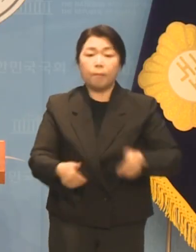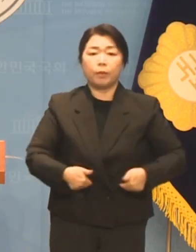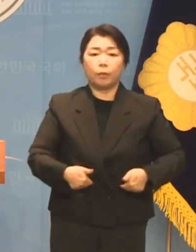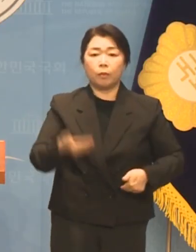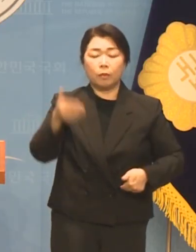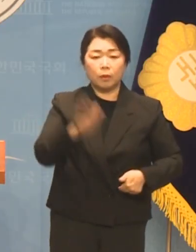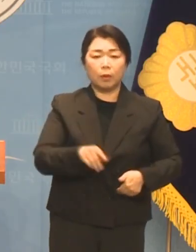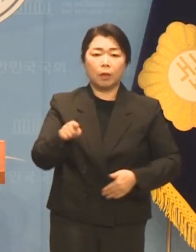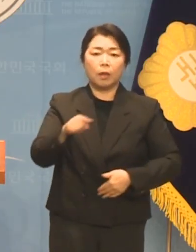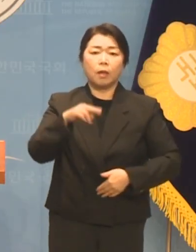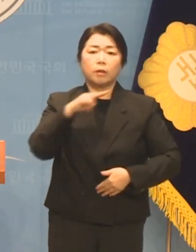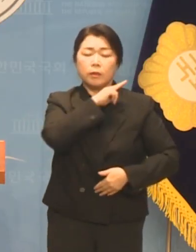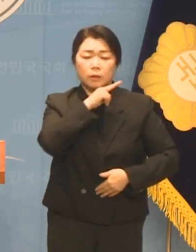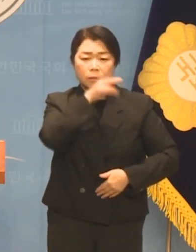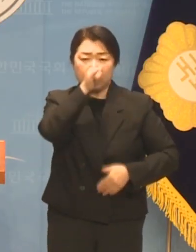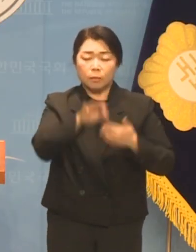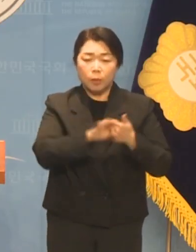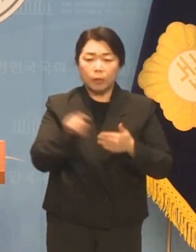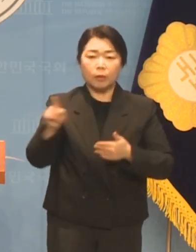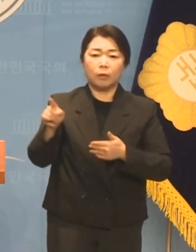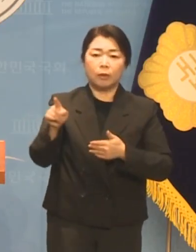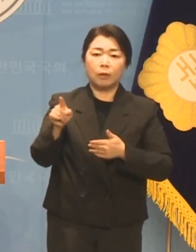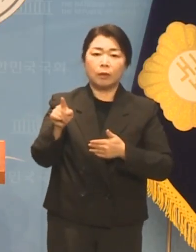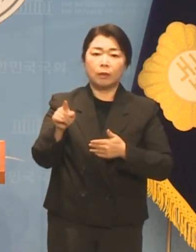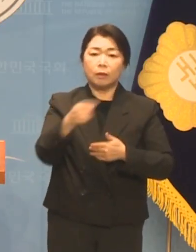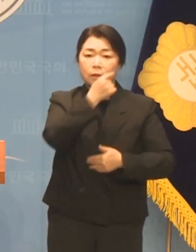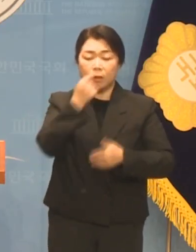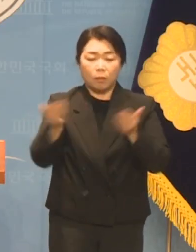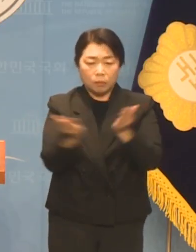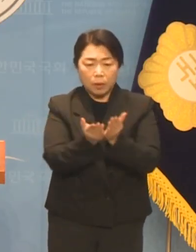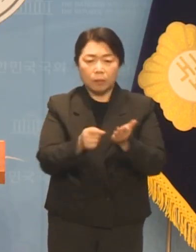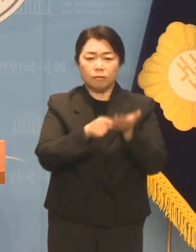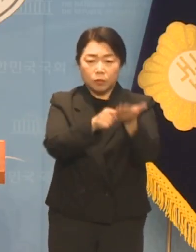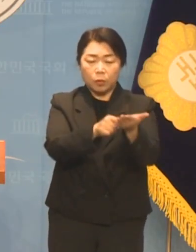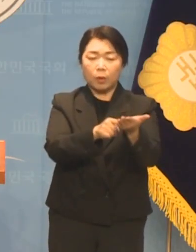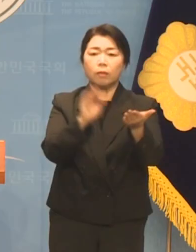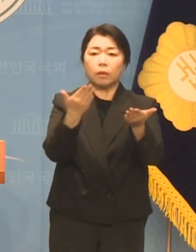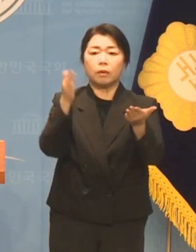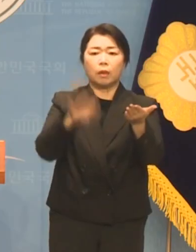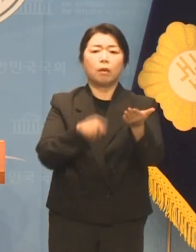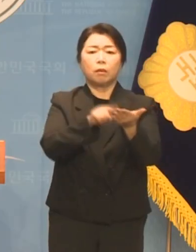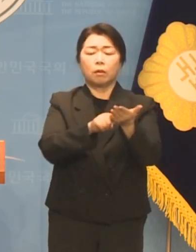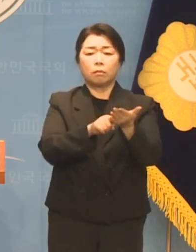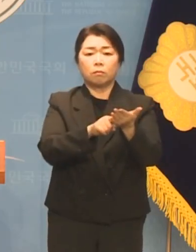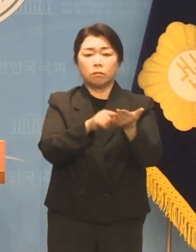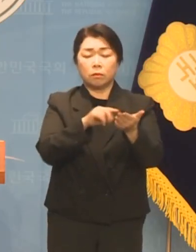유리하게라는 형사법의 기본 원칙을 위반했다는 것입니다.